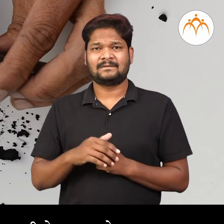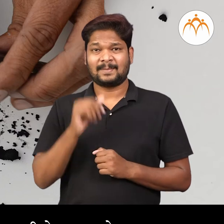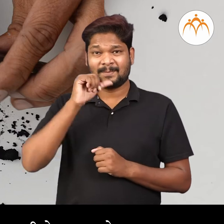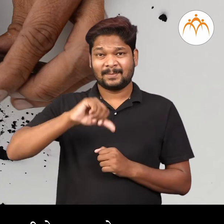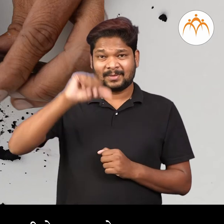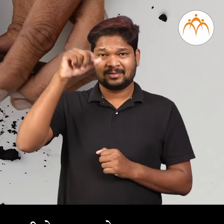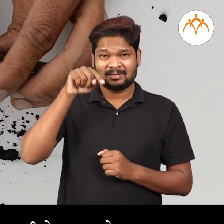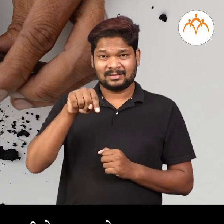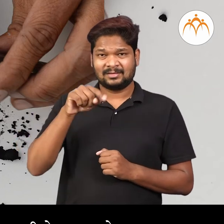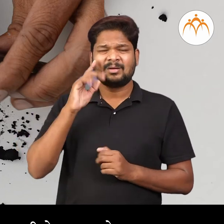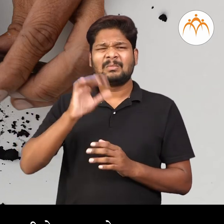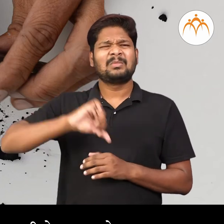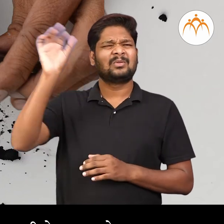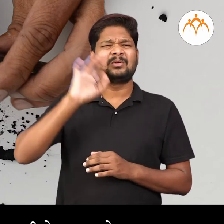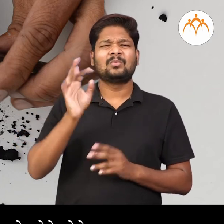प्रमाण